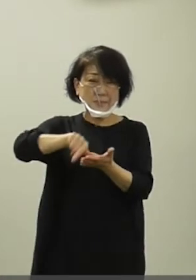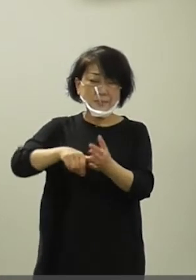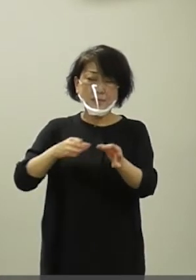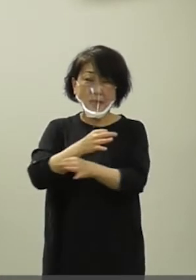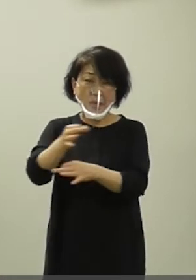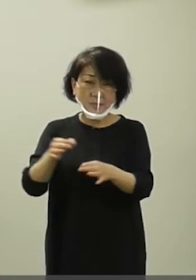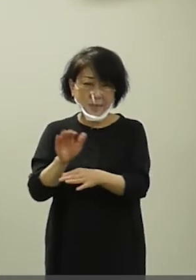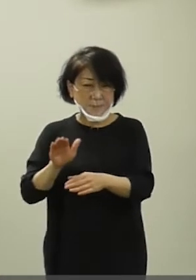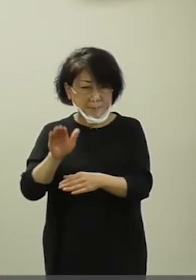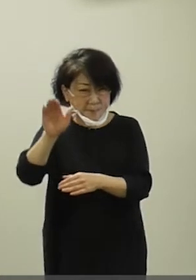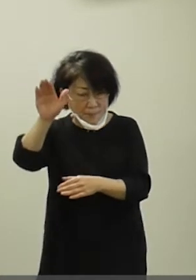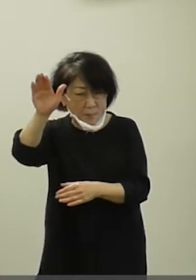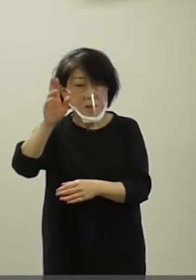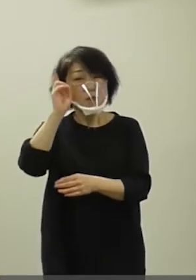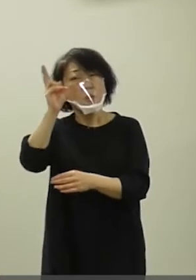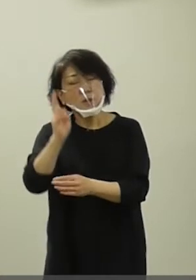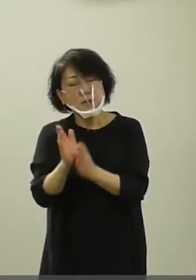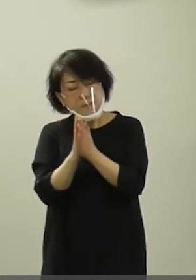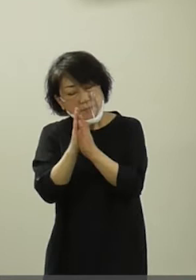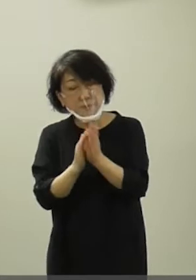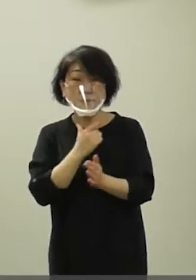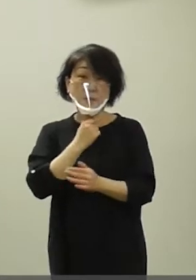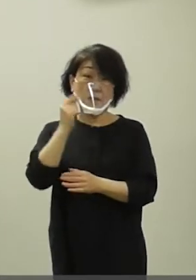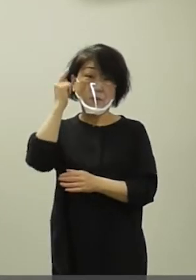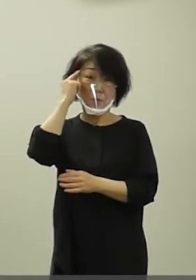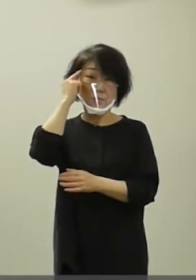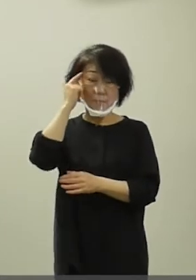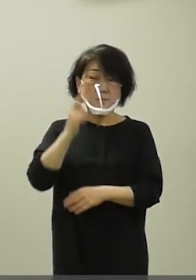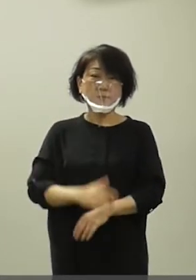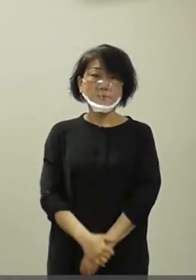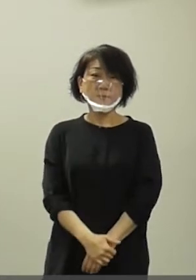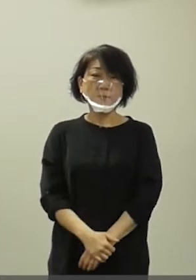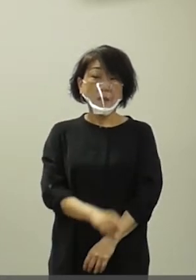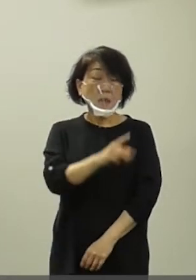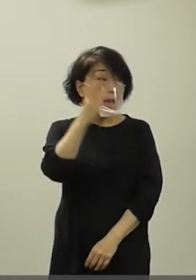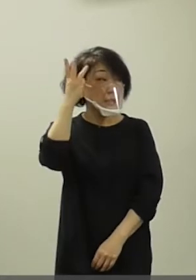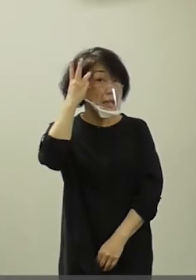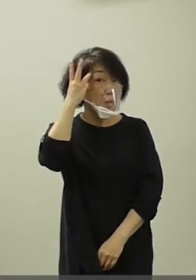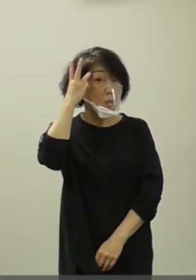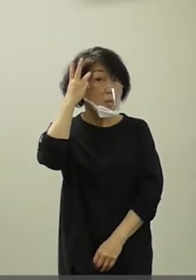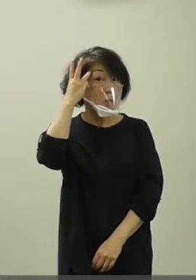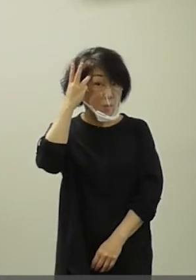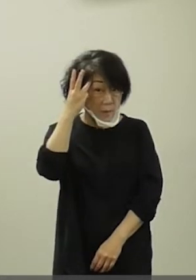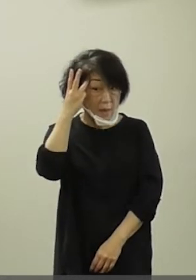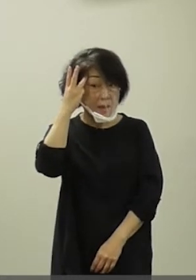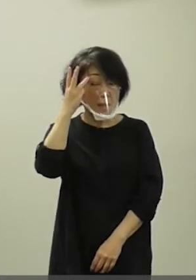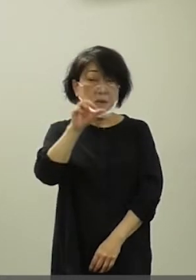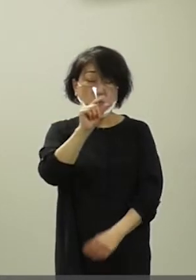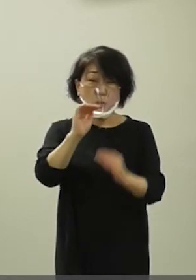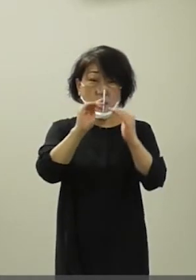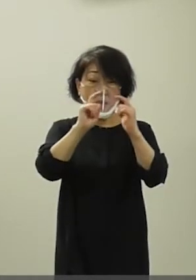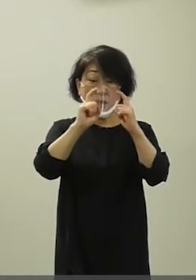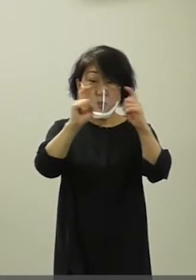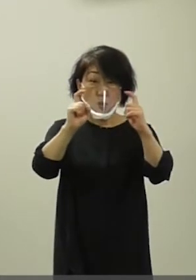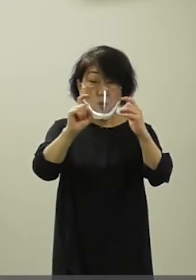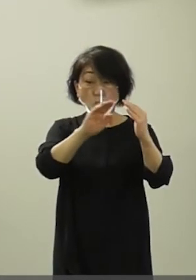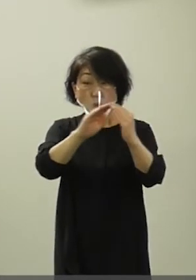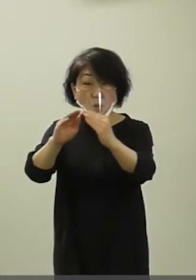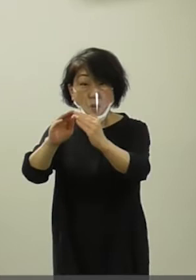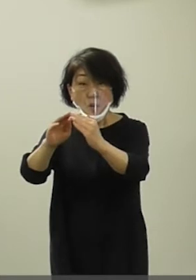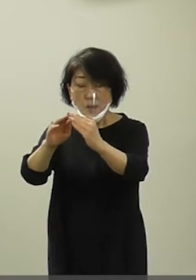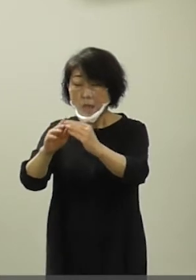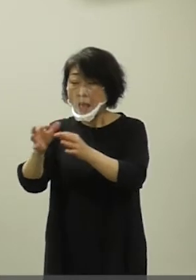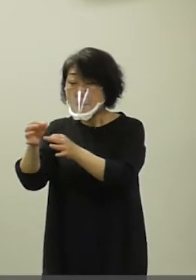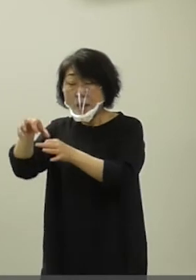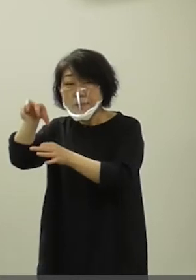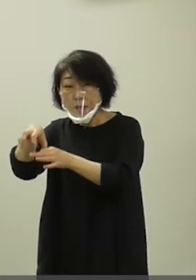化を図ってまいります参考としては腰や裏を入り口として売店はをて主と